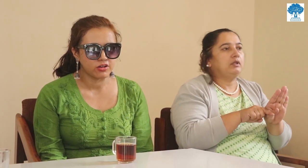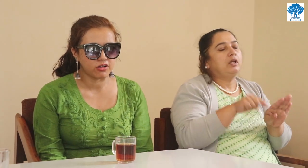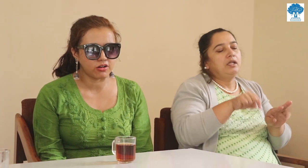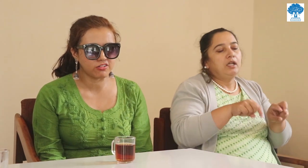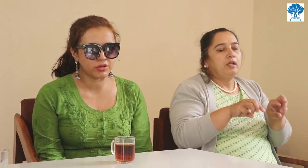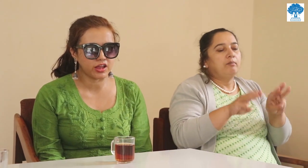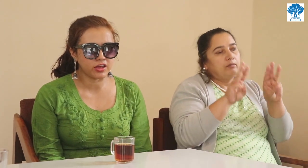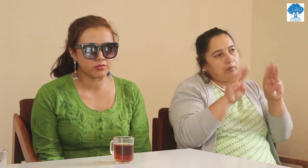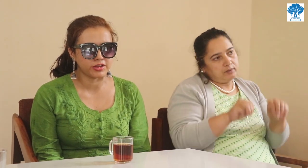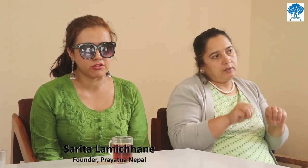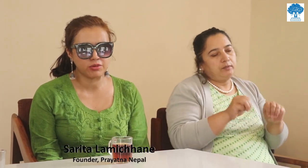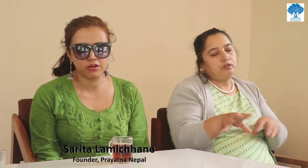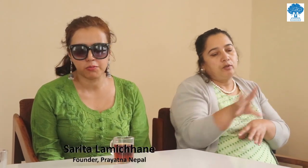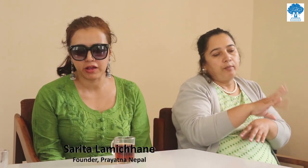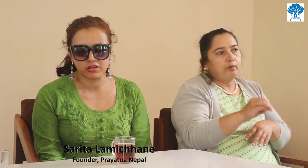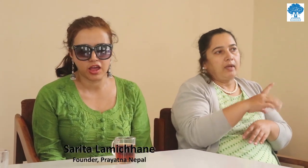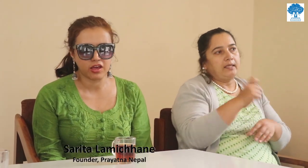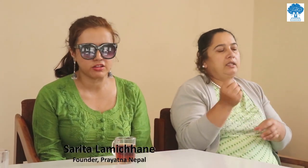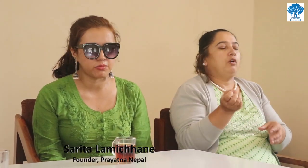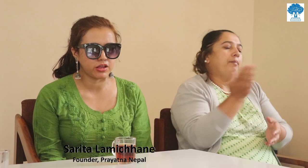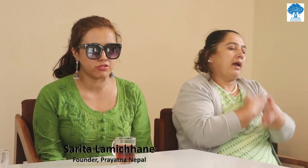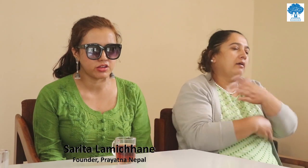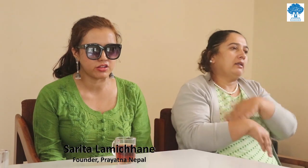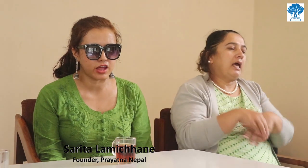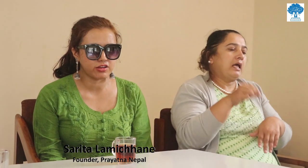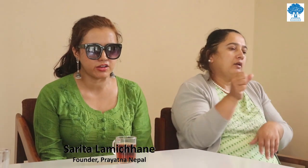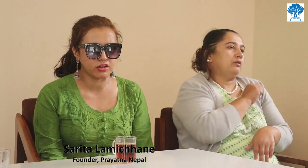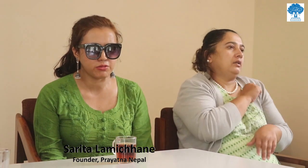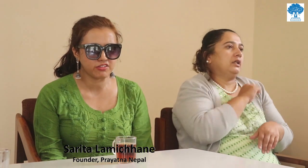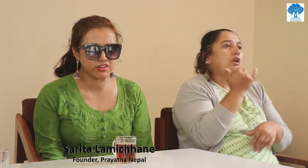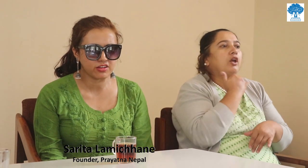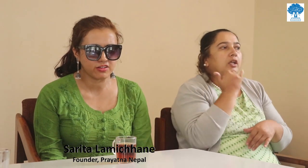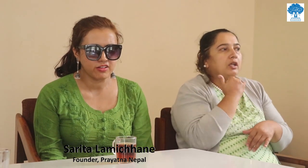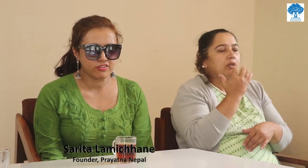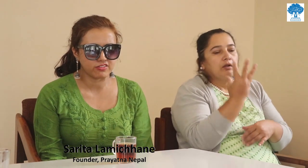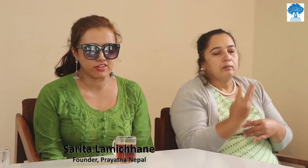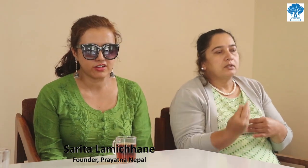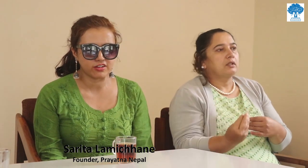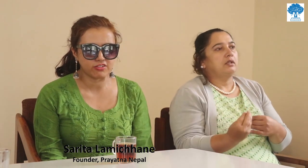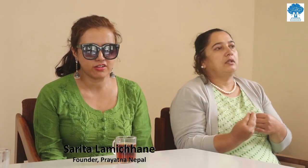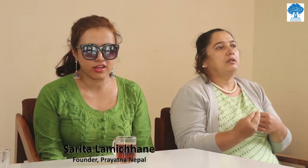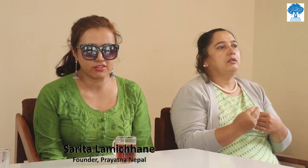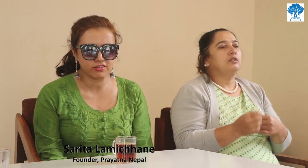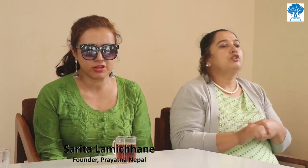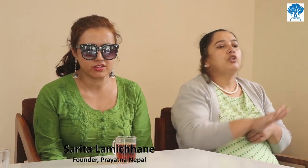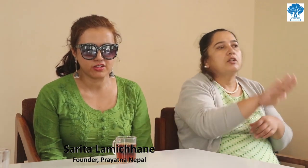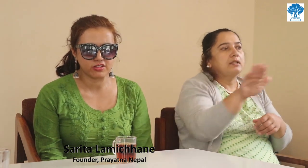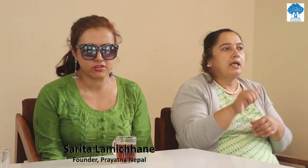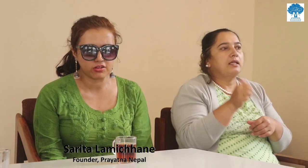नै सबैका लागि भनेकोमा अपाङ्गता अथवा यौनिकता, लैङ्गिक अल्पसङ्ख्यक, त्यसै गरेर